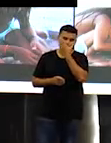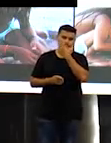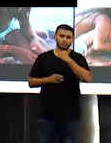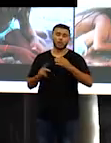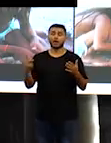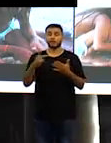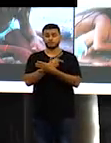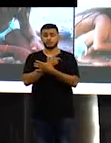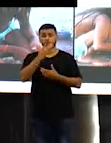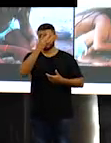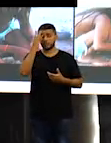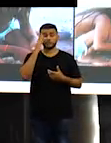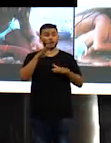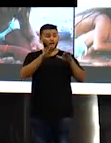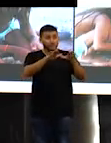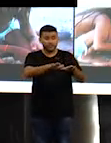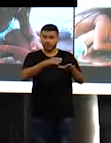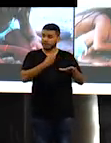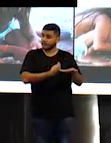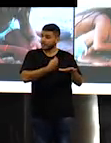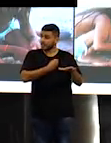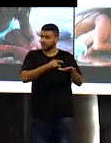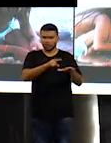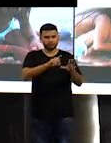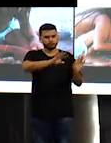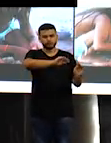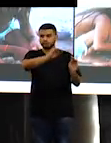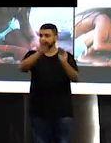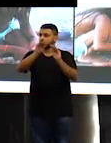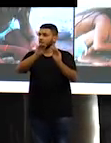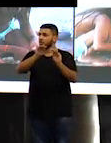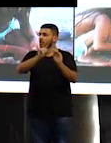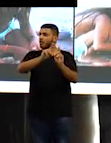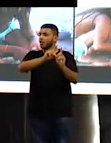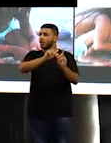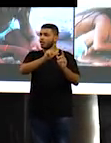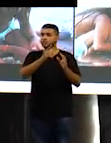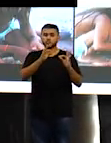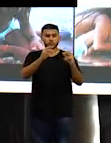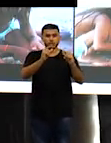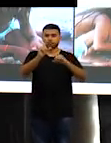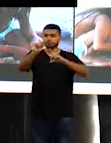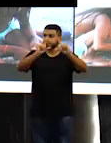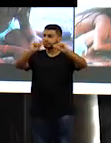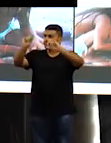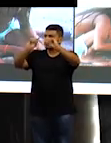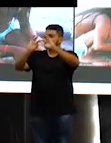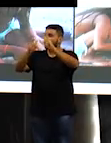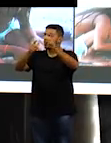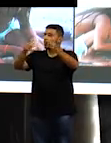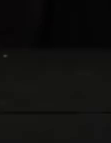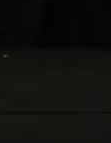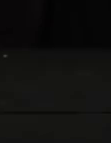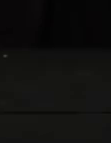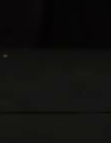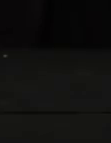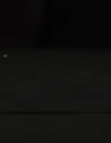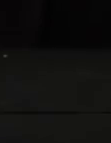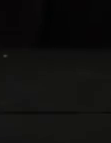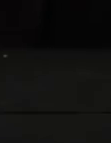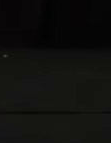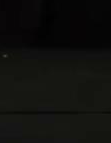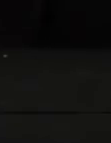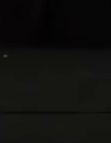É migração de pessoas, particularmente de índios que ocupam as áreas ribeirinhas. Fernandes, por que isso? Porque existe uma margem